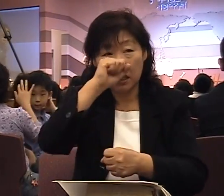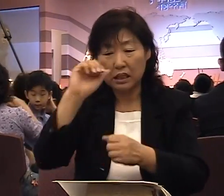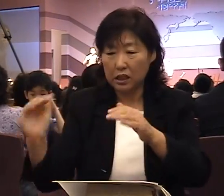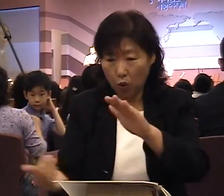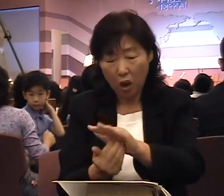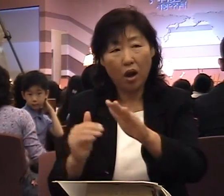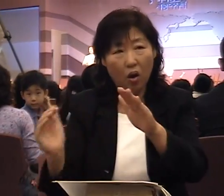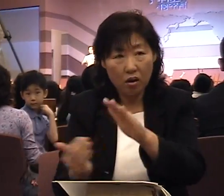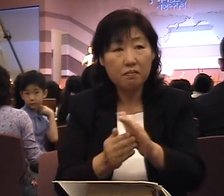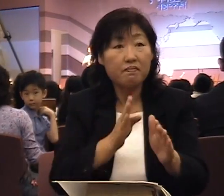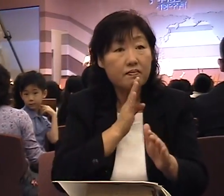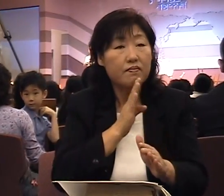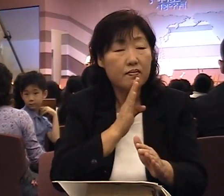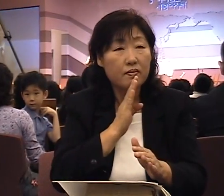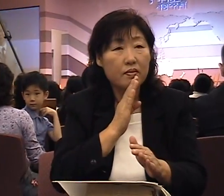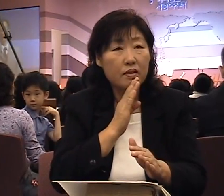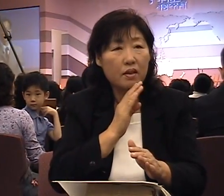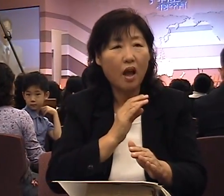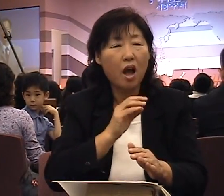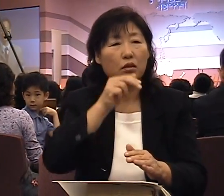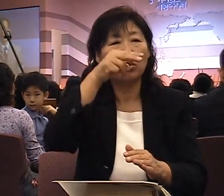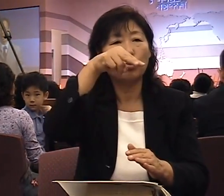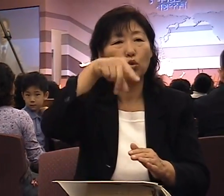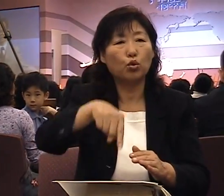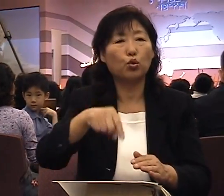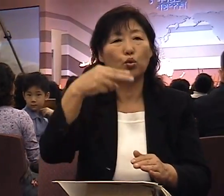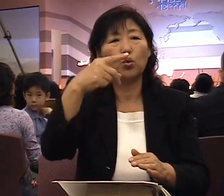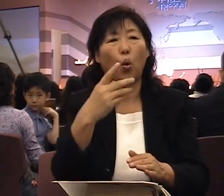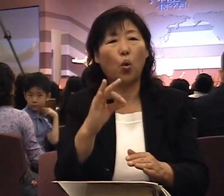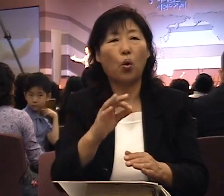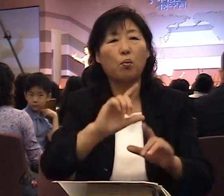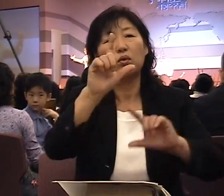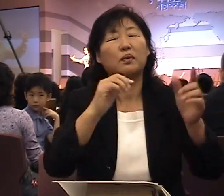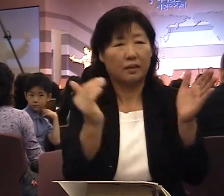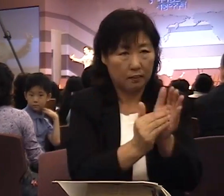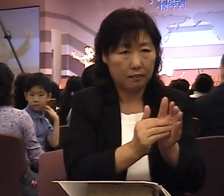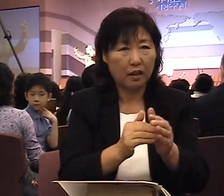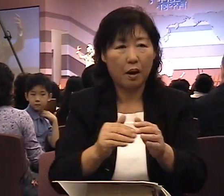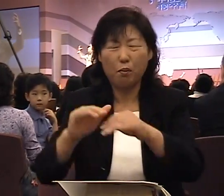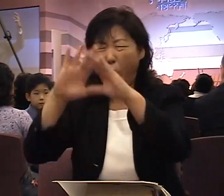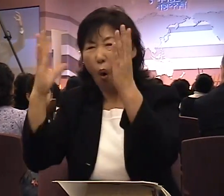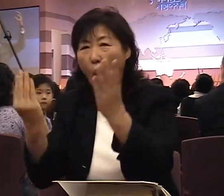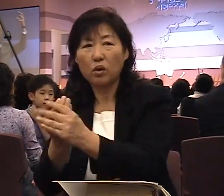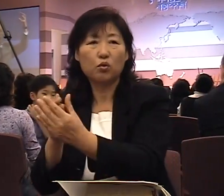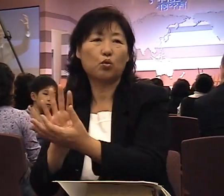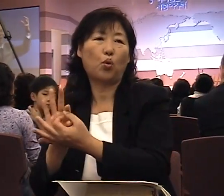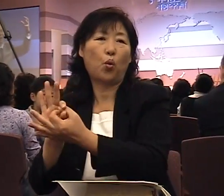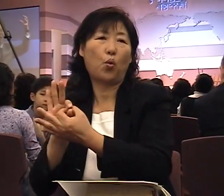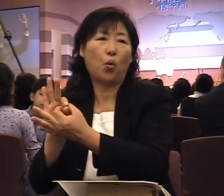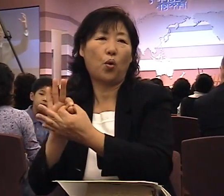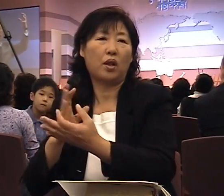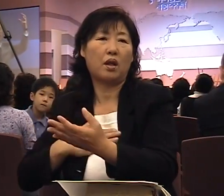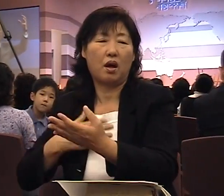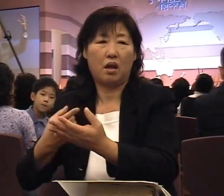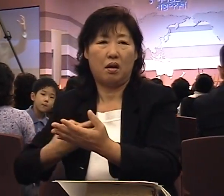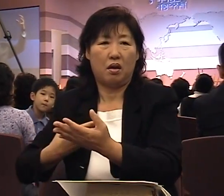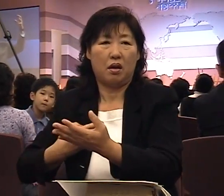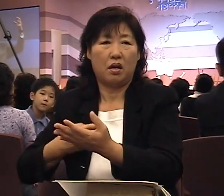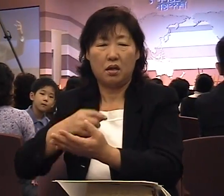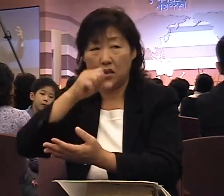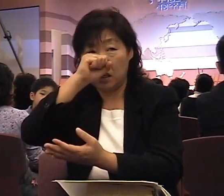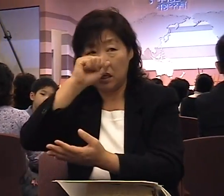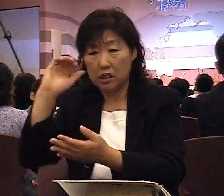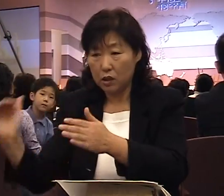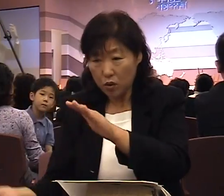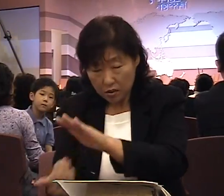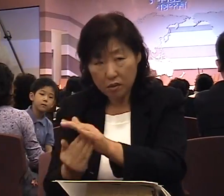근데 그 수동적인 모습에서 그치는 것이죠. 하나님께서 이 모든 것을 통해 나에게 선을 이루어 주실